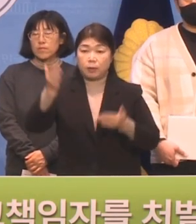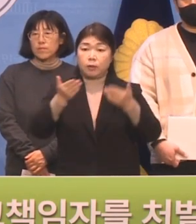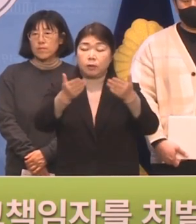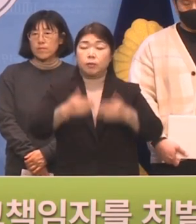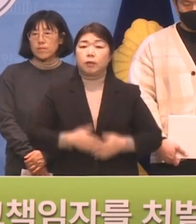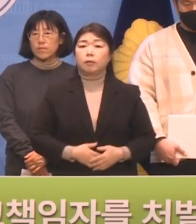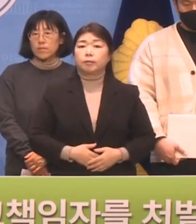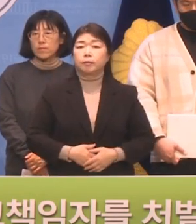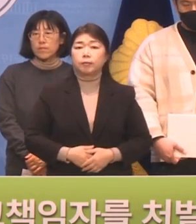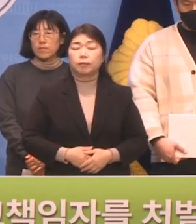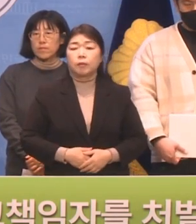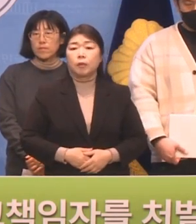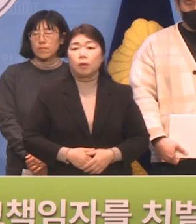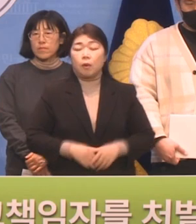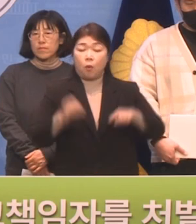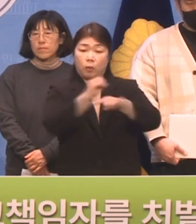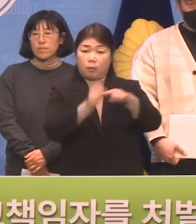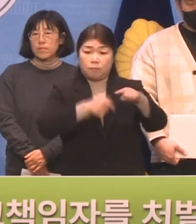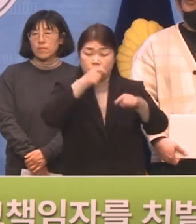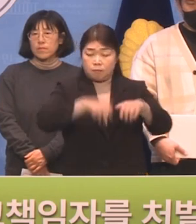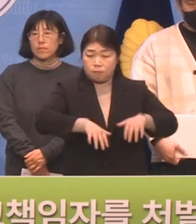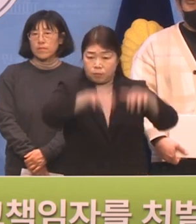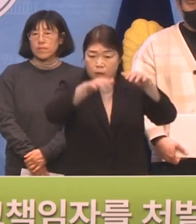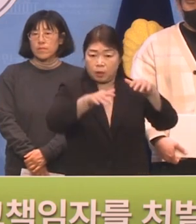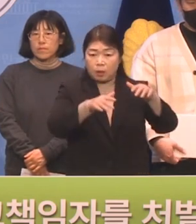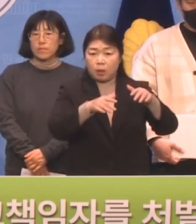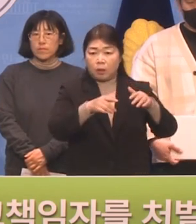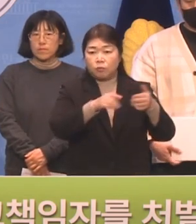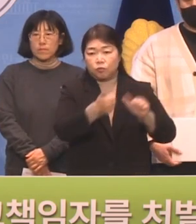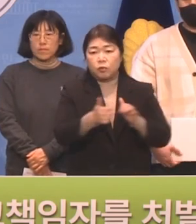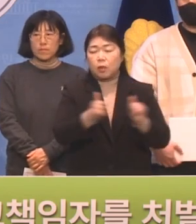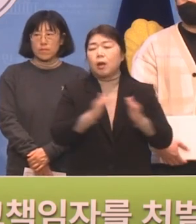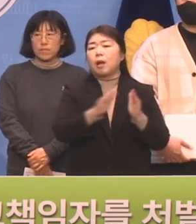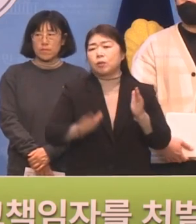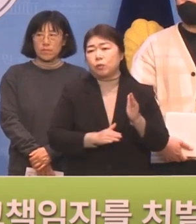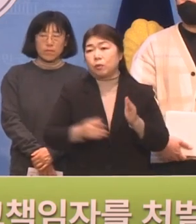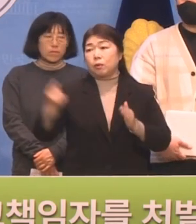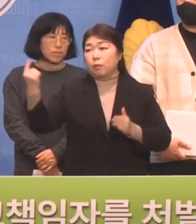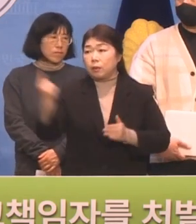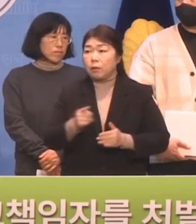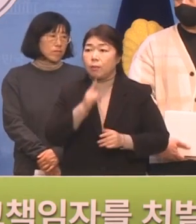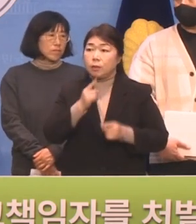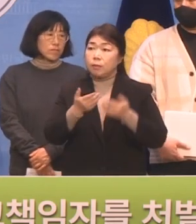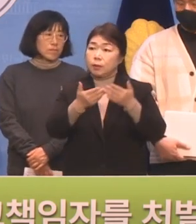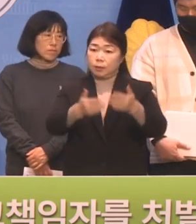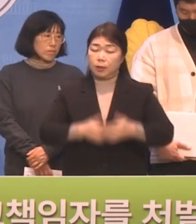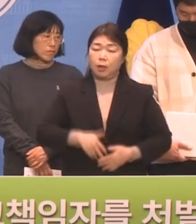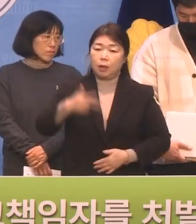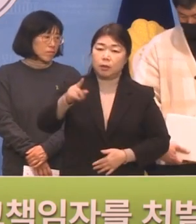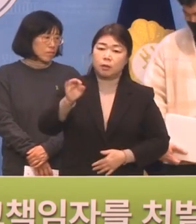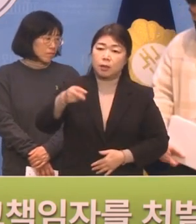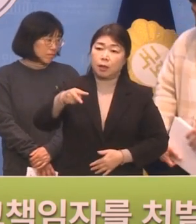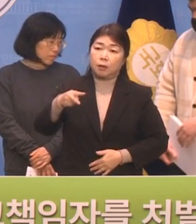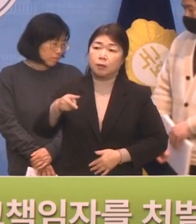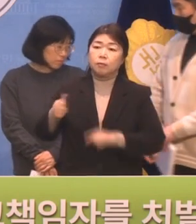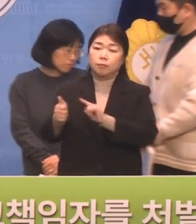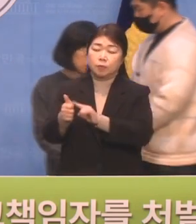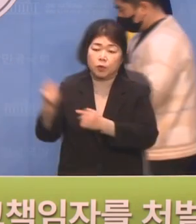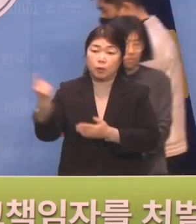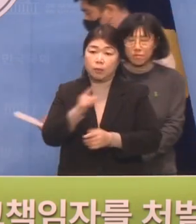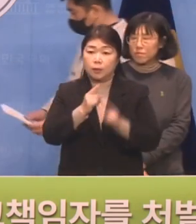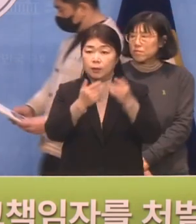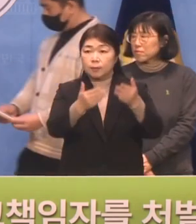이어가겠습니다. 먼저 오송 참사 유가족 발언인데요. 장성수님의 발언 이어가겠습니다.